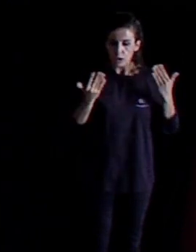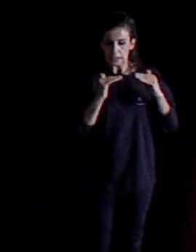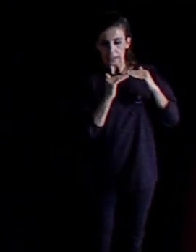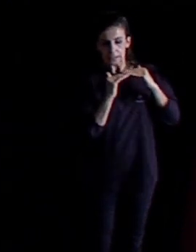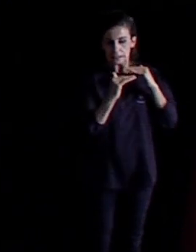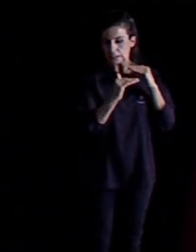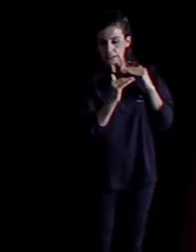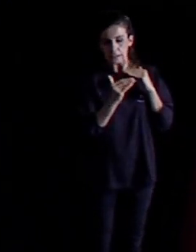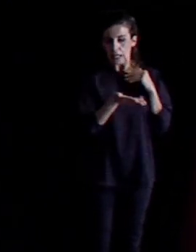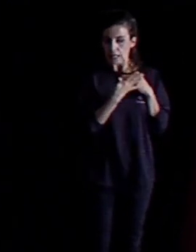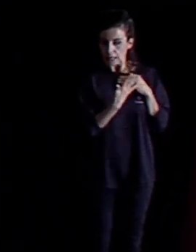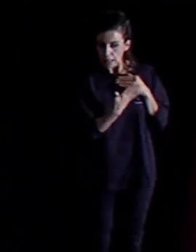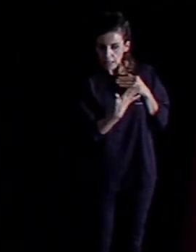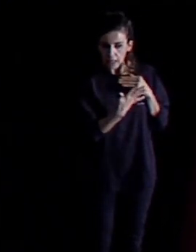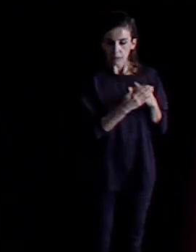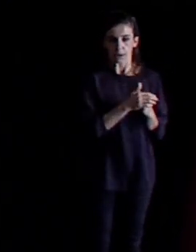precario,